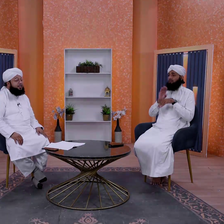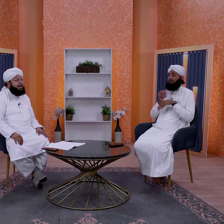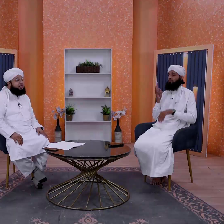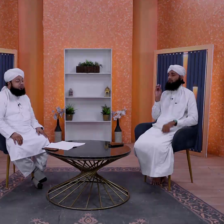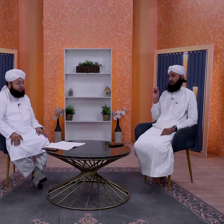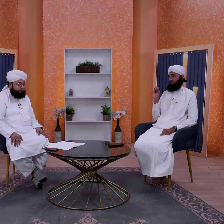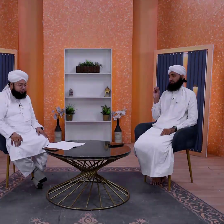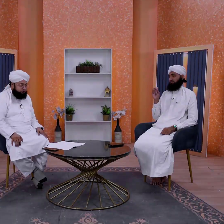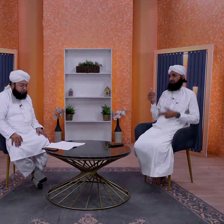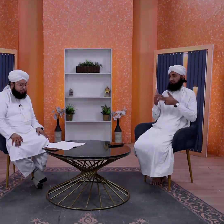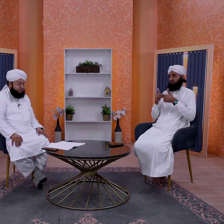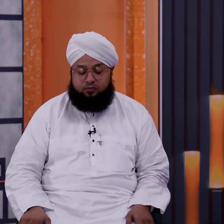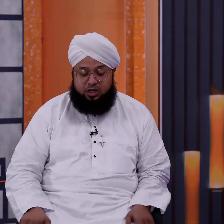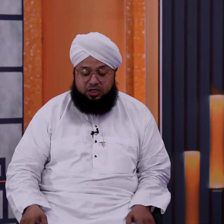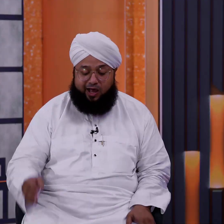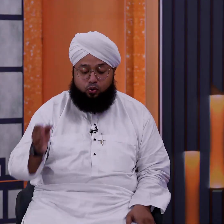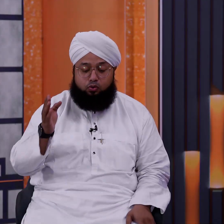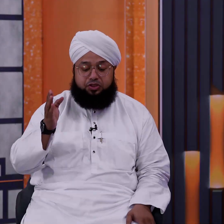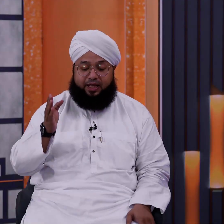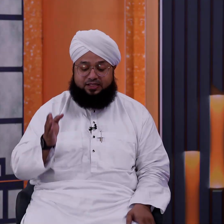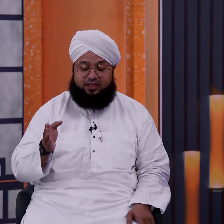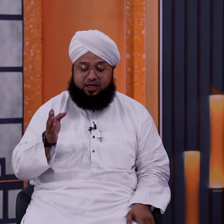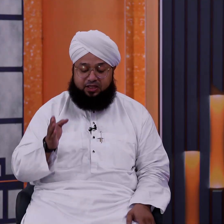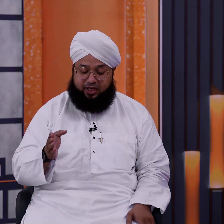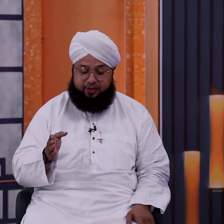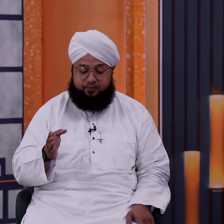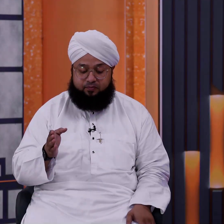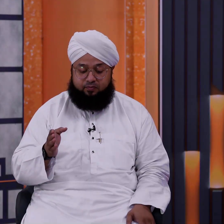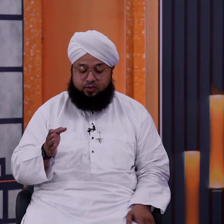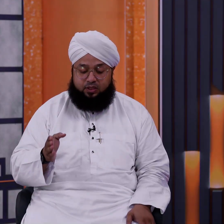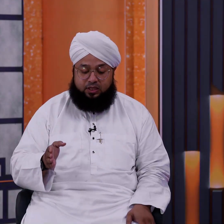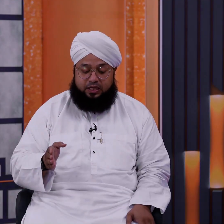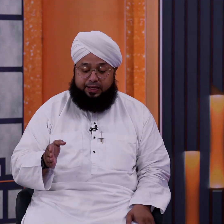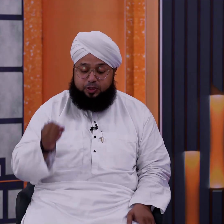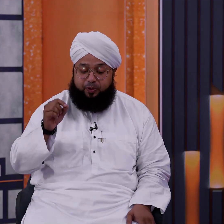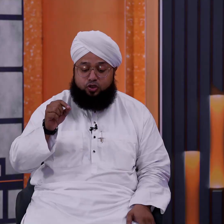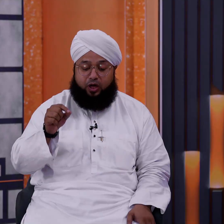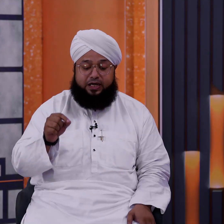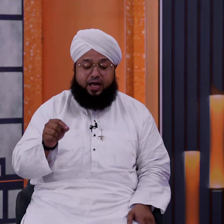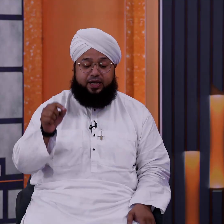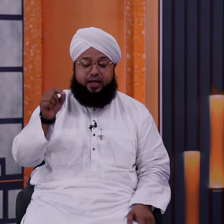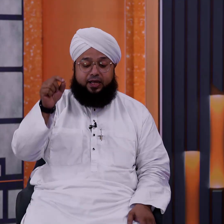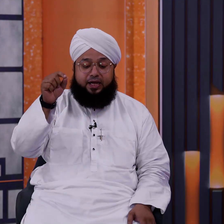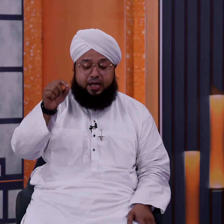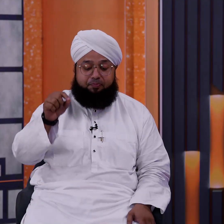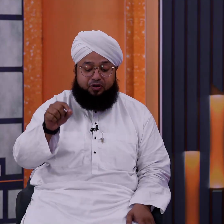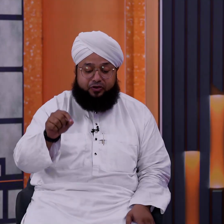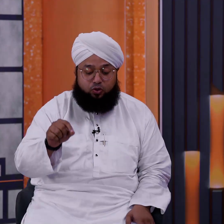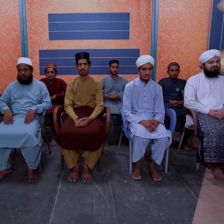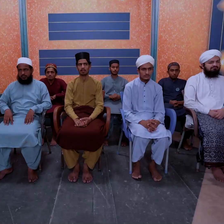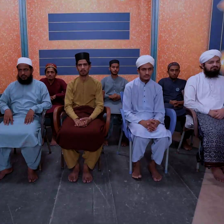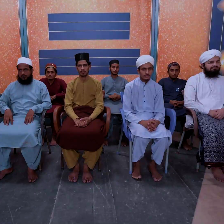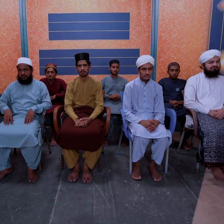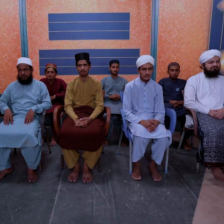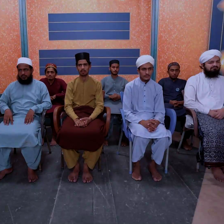نساء کی آیت نمبر 54، یا لوگوں سے حسد کرتے ہیں اس پر جو اللہ نے انہیں اپنے فضل